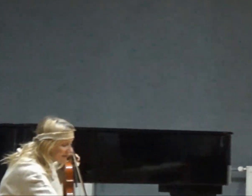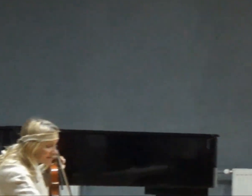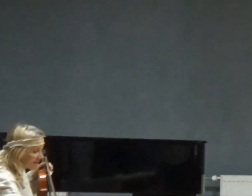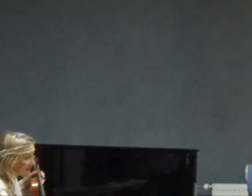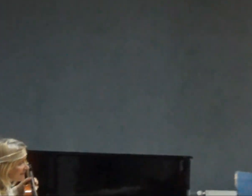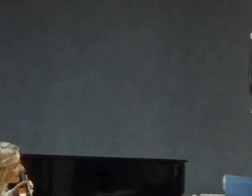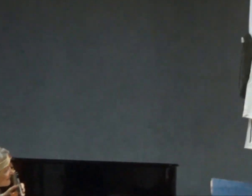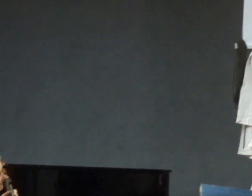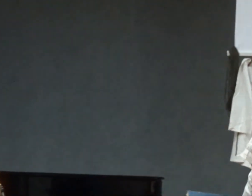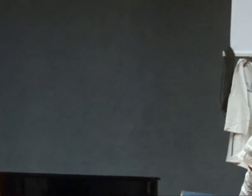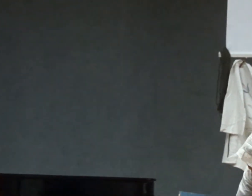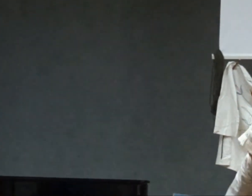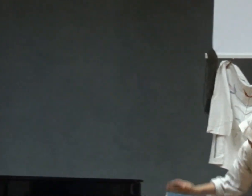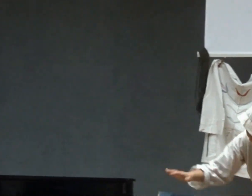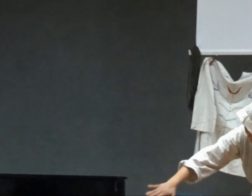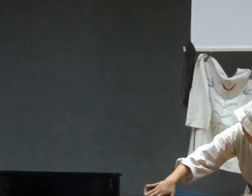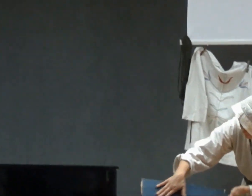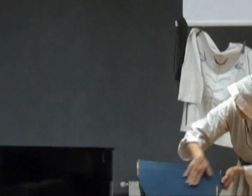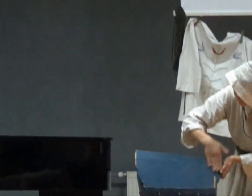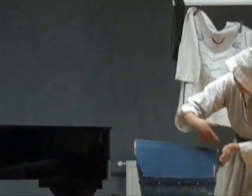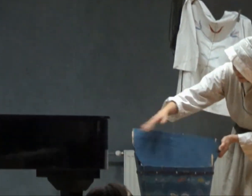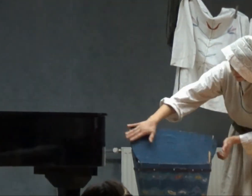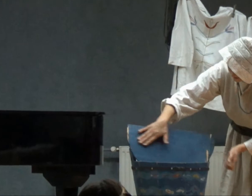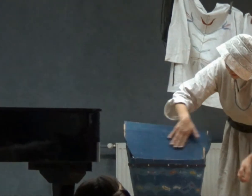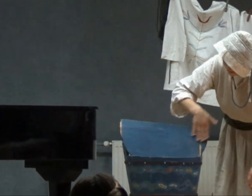žvakutės? Argi.